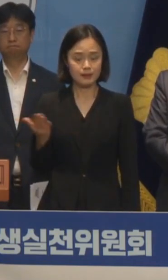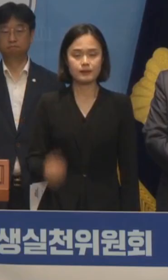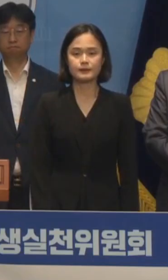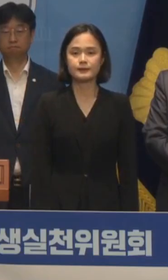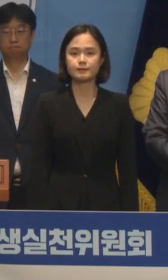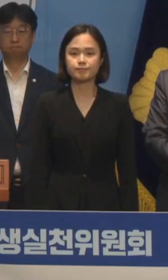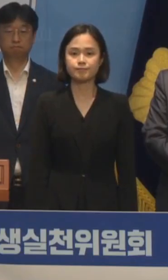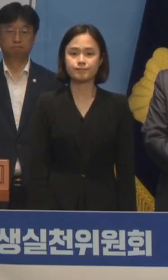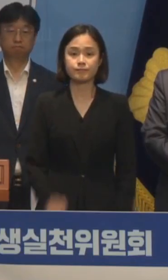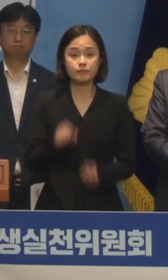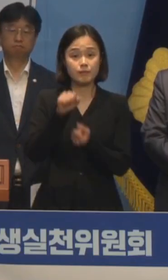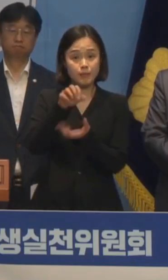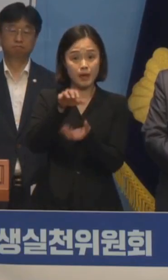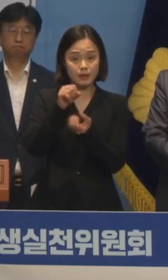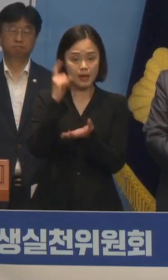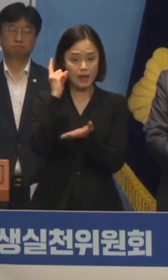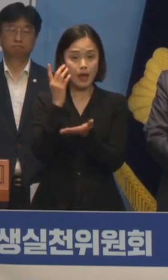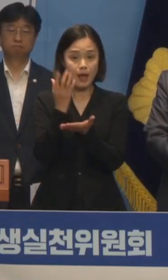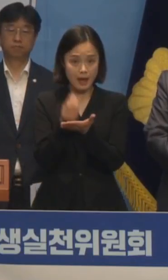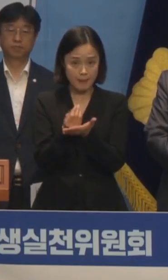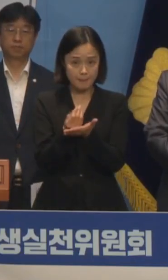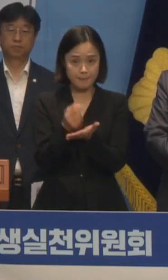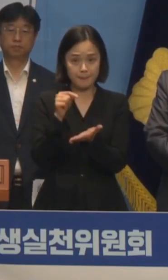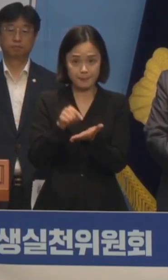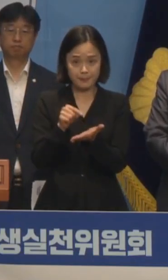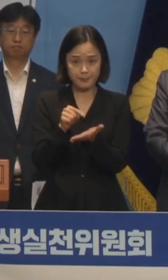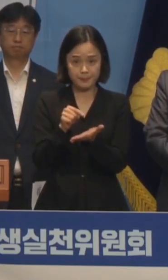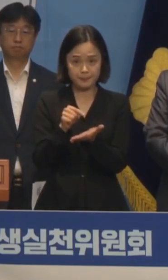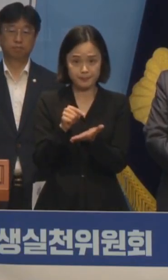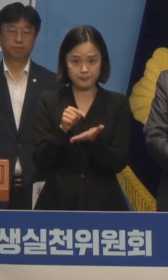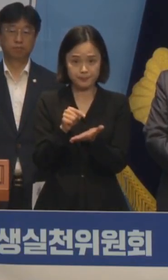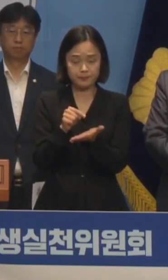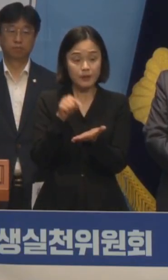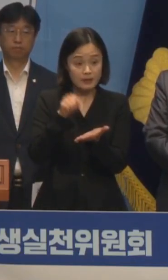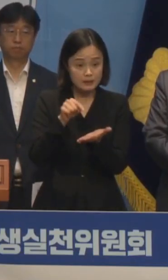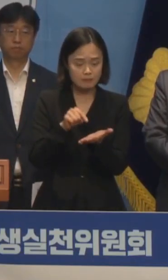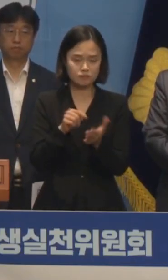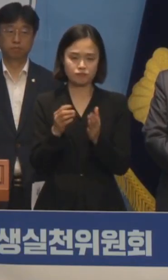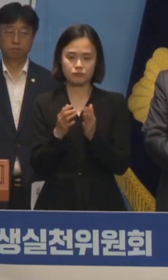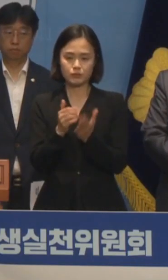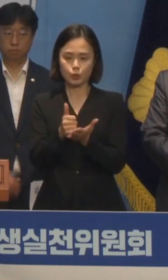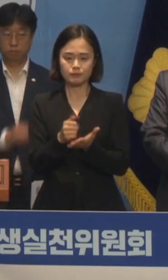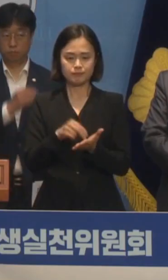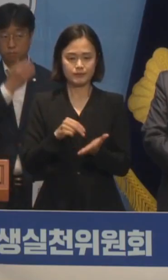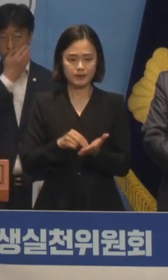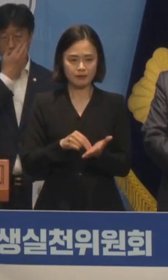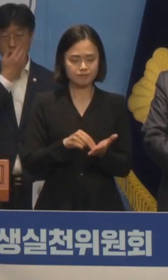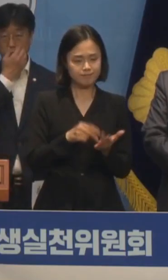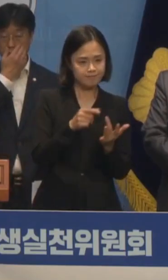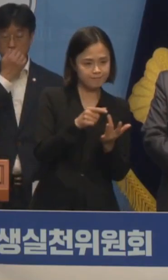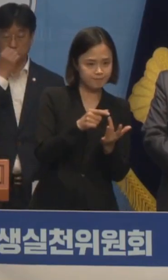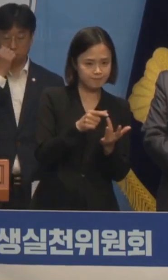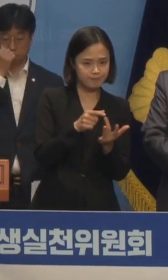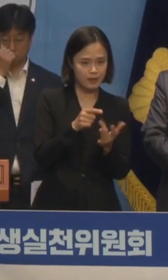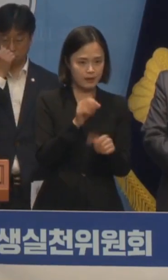이제 배달 플랫폼은 선택이 아닌 필수입니다. 현재